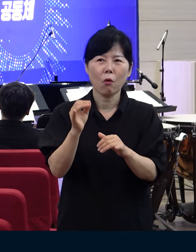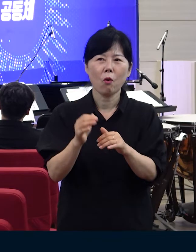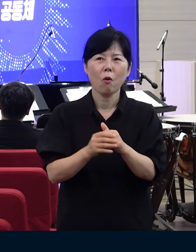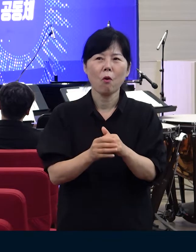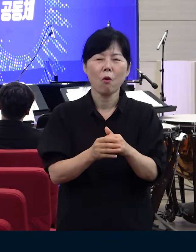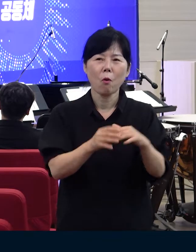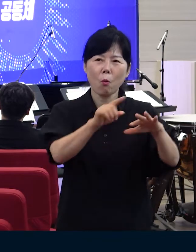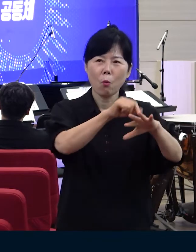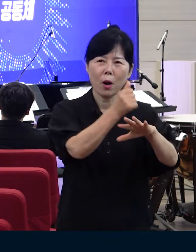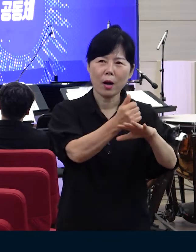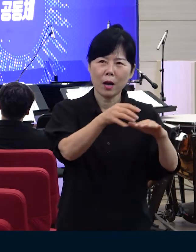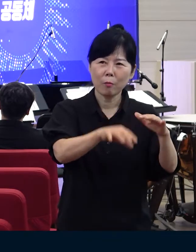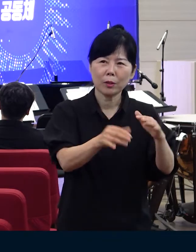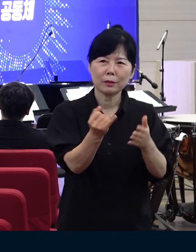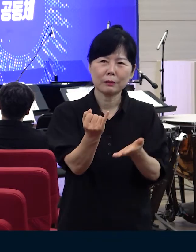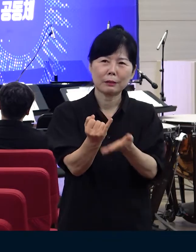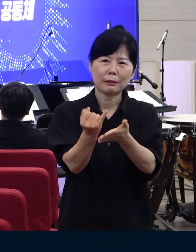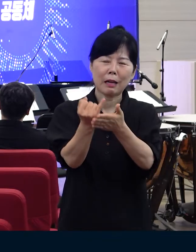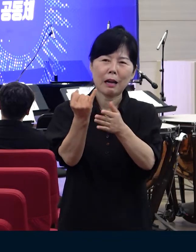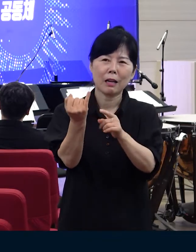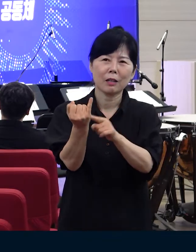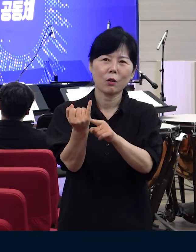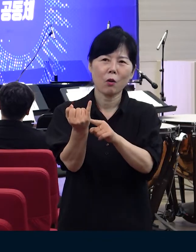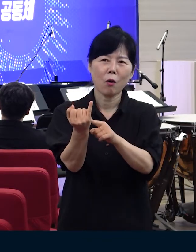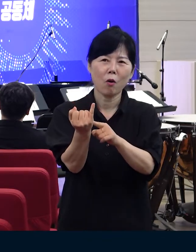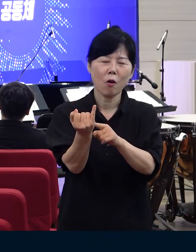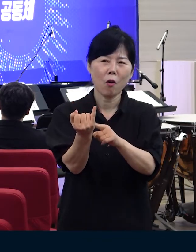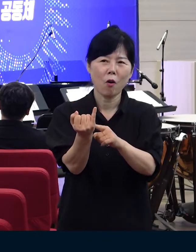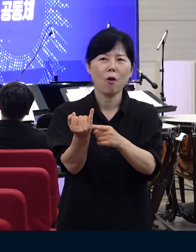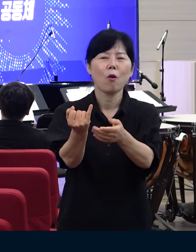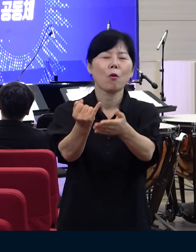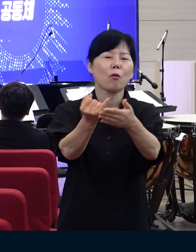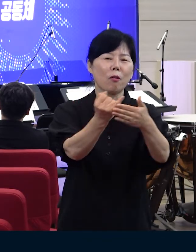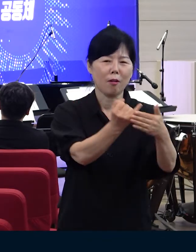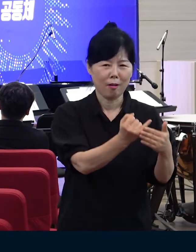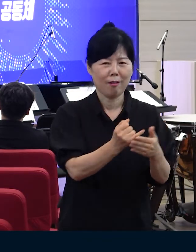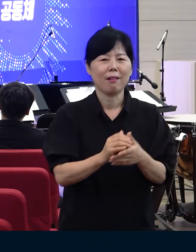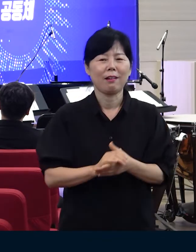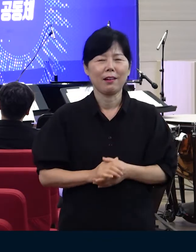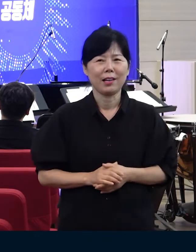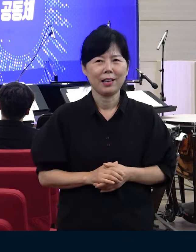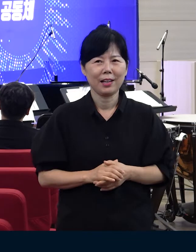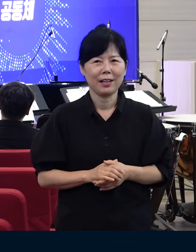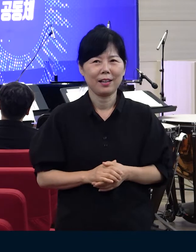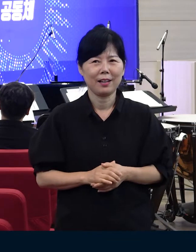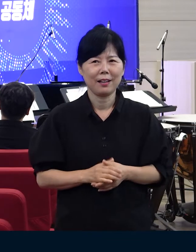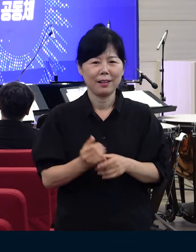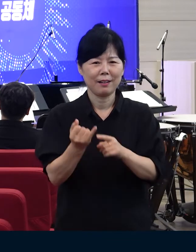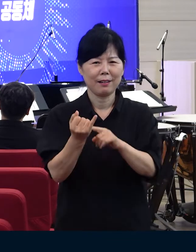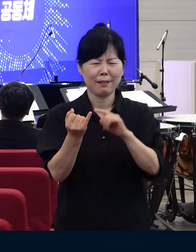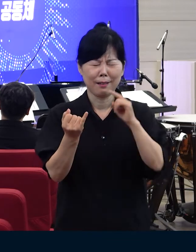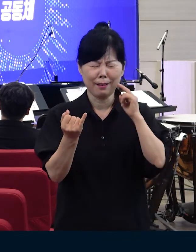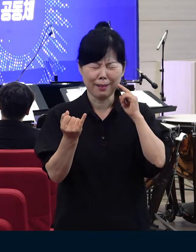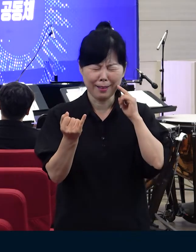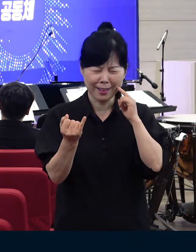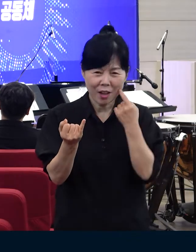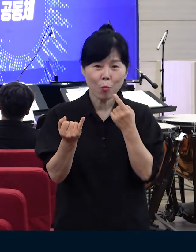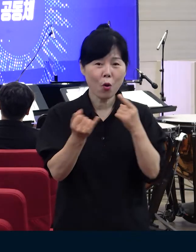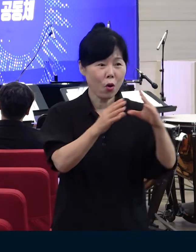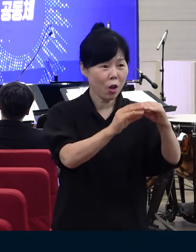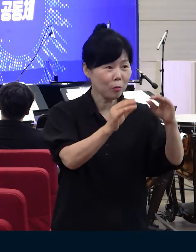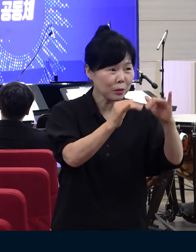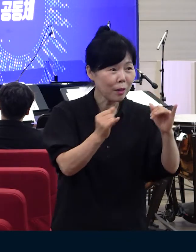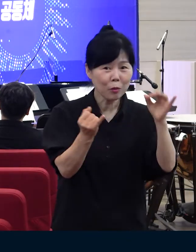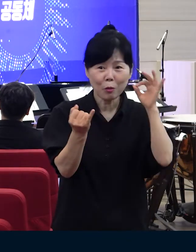앞에서 칭찬함으로 그 여인을 바로의 궁으로 이끌어 들인지라. 얼마나 예뻤든지 애굽